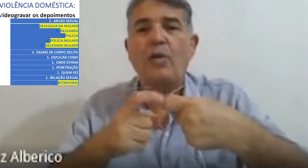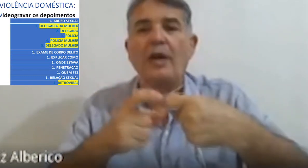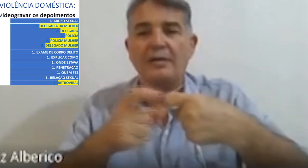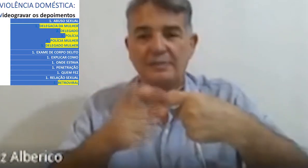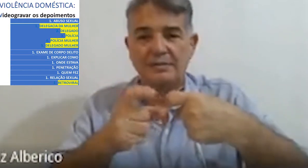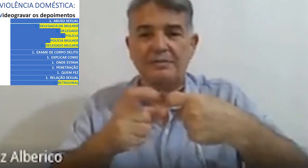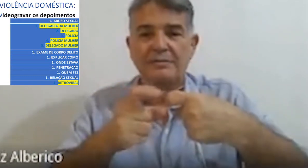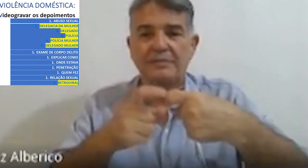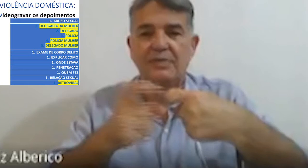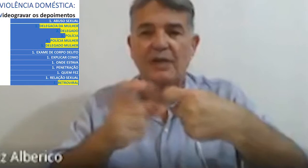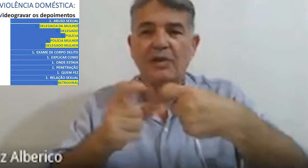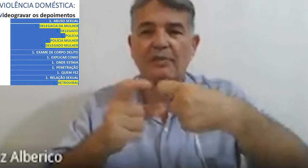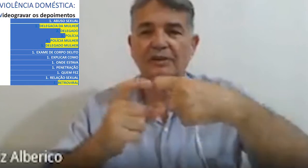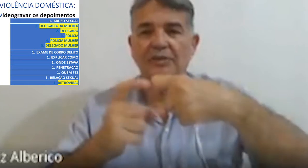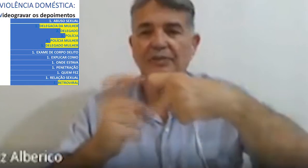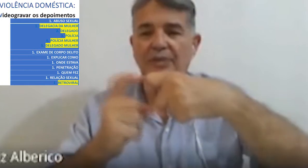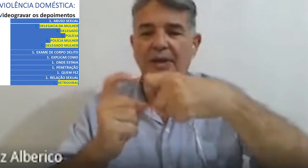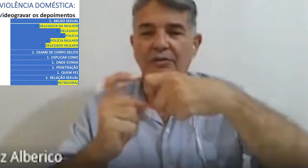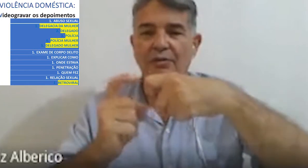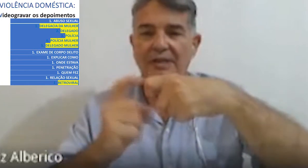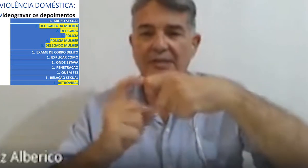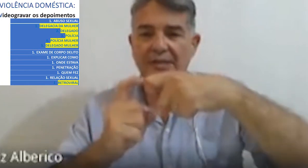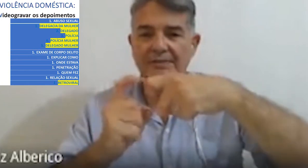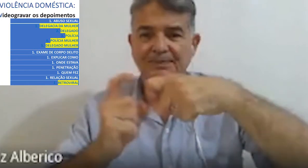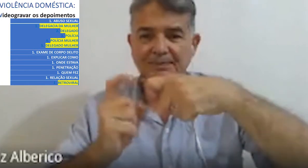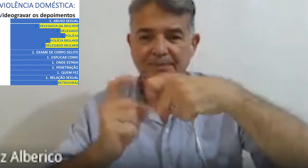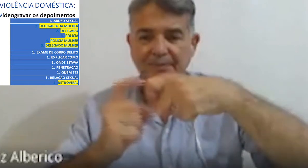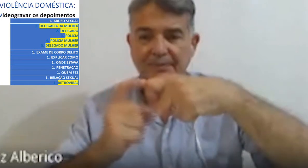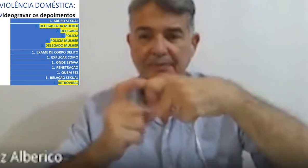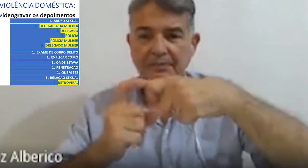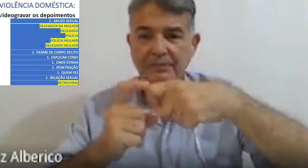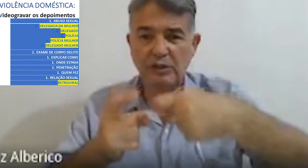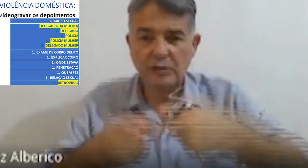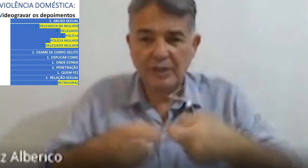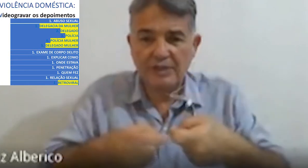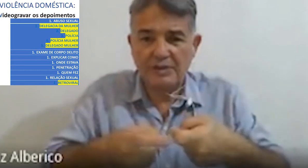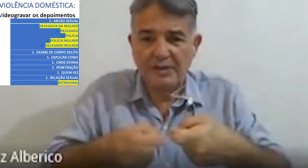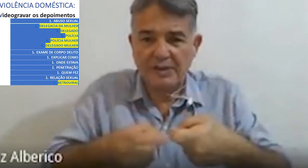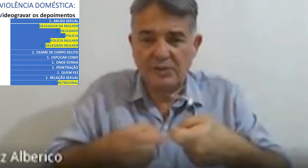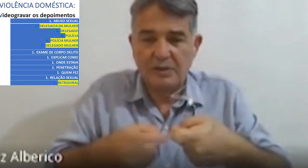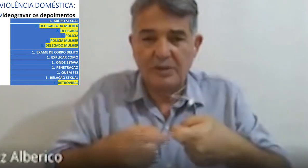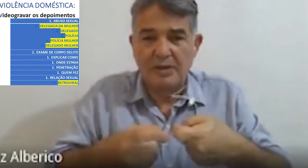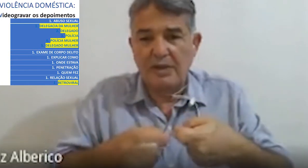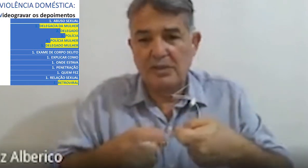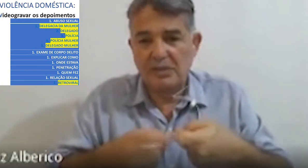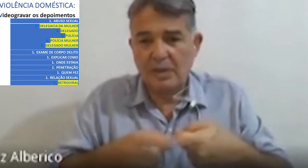Agora. Agora bate. Tá? Vou fazer assim. Só que aqui você faz isso. Esse é o sinal